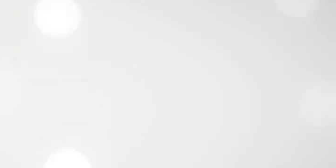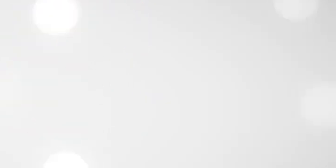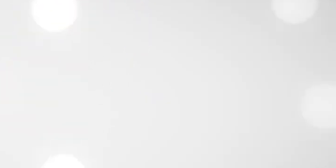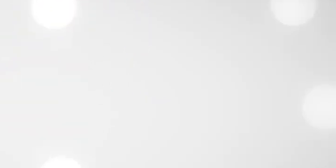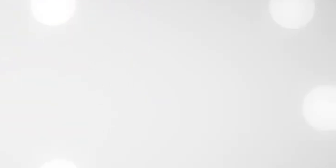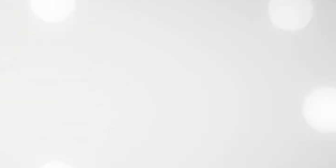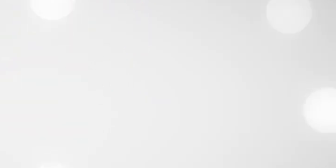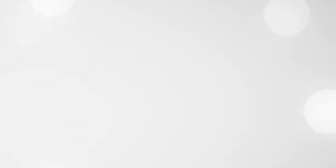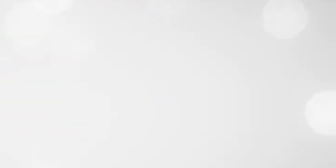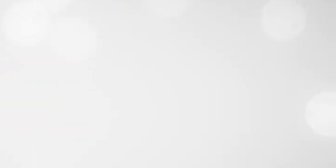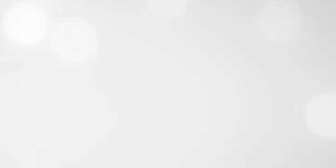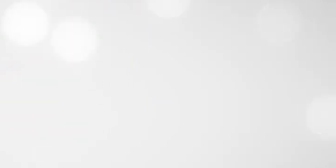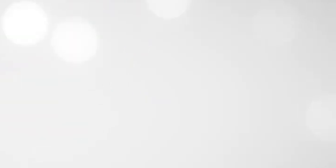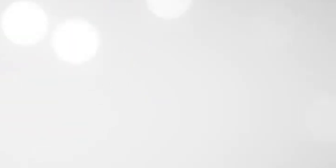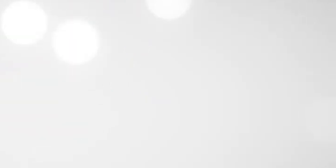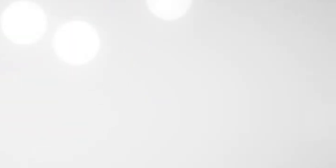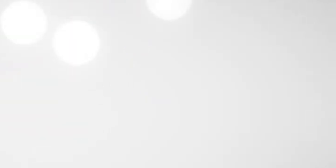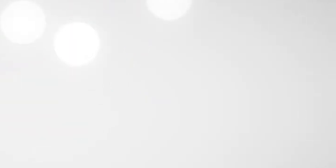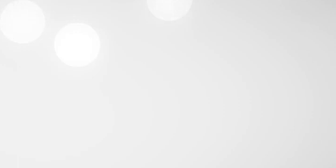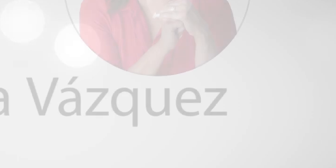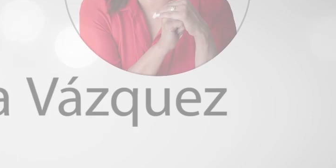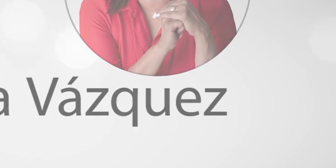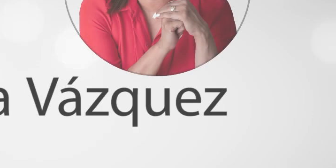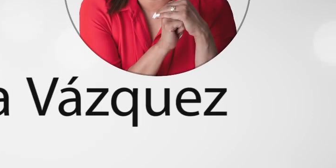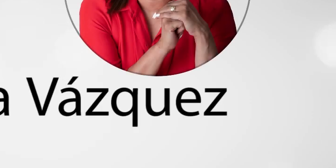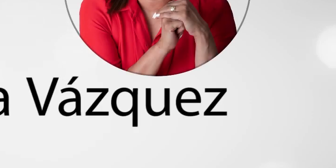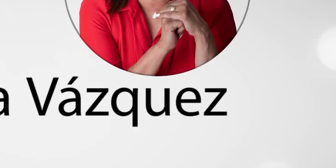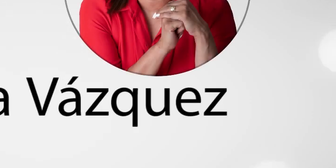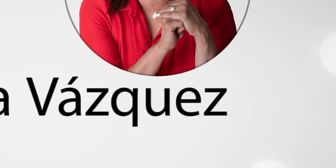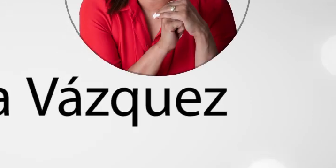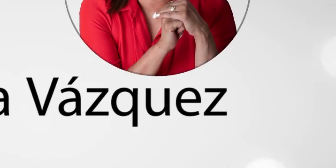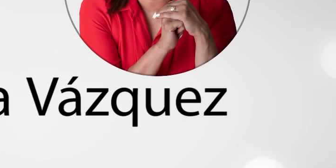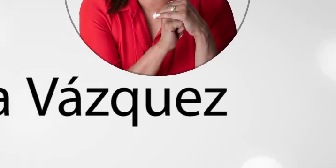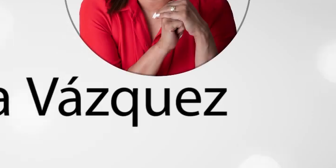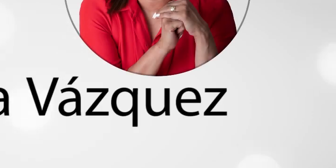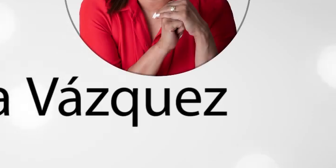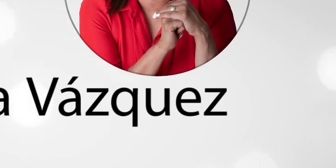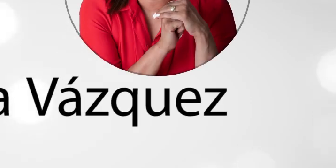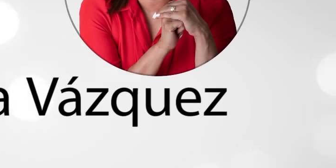el editorial de hoy con Claudia Vázquez